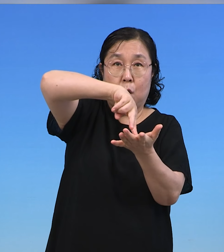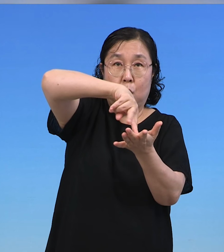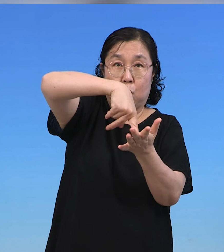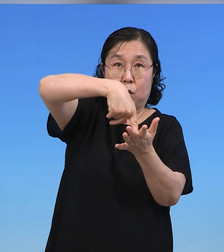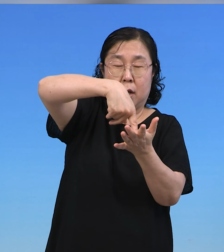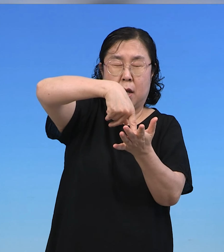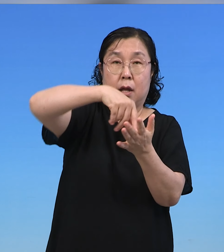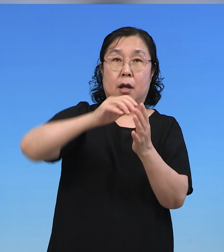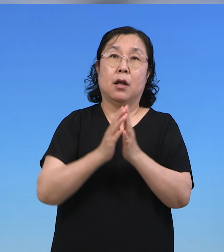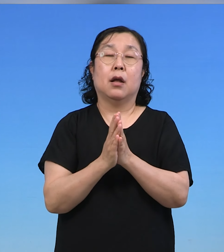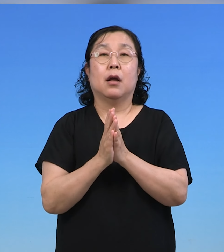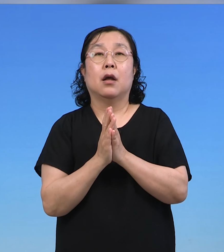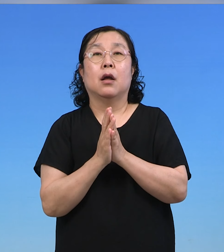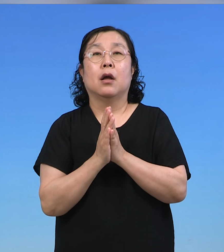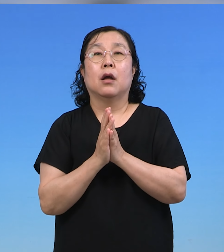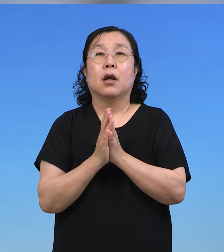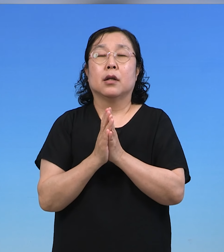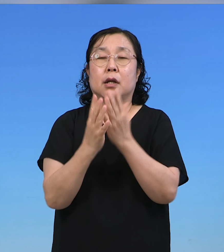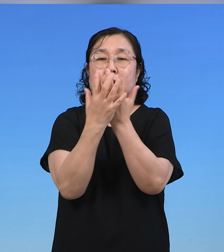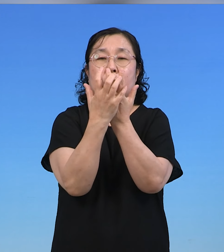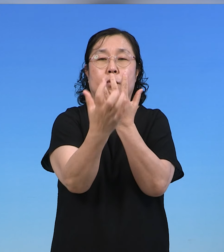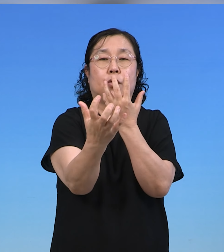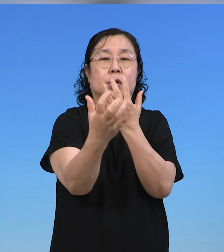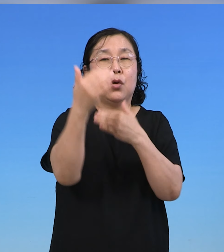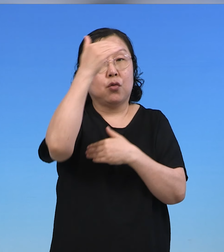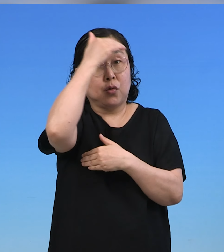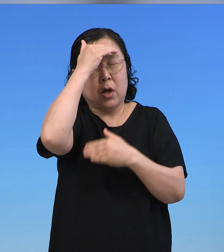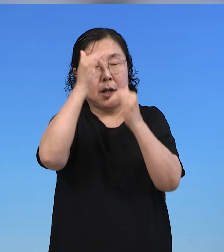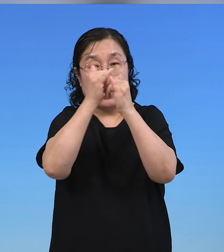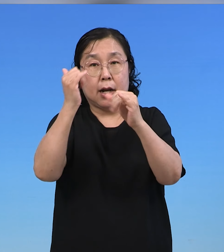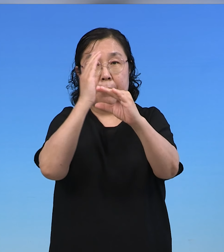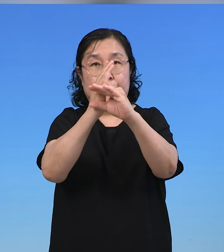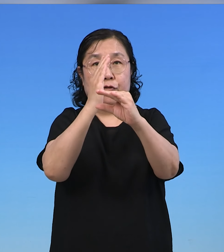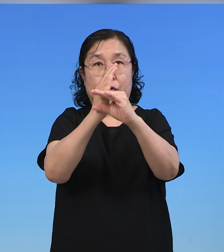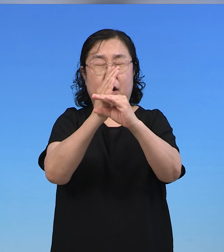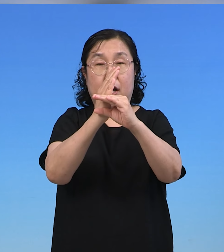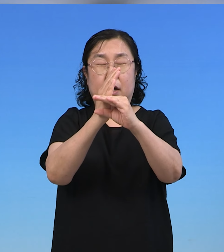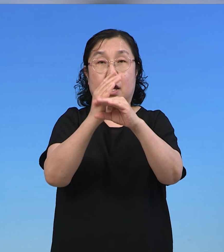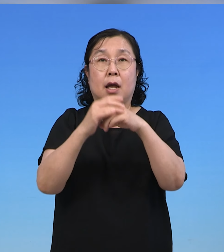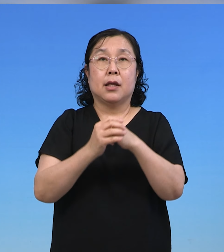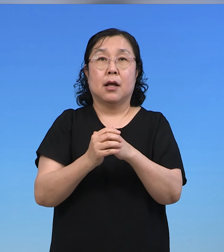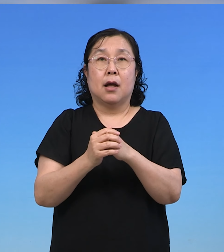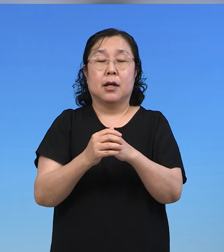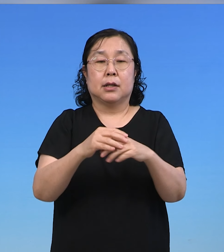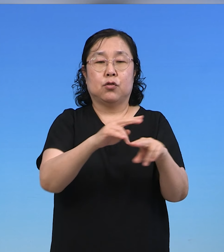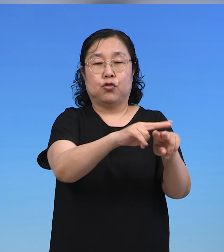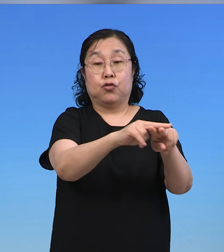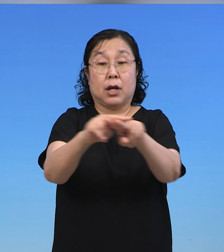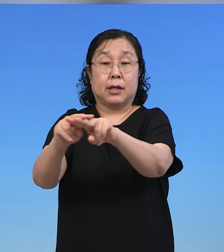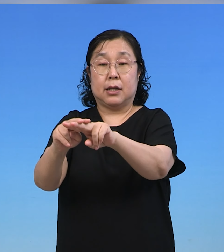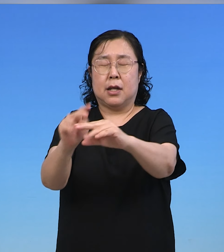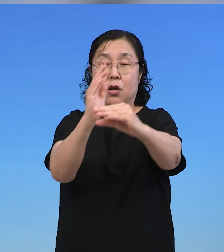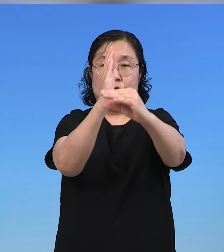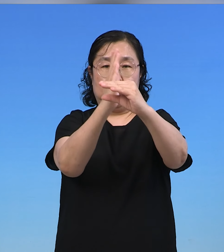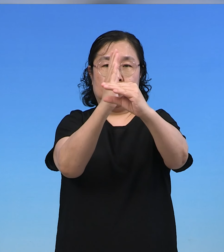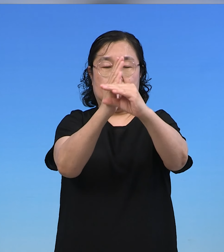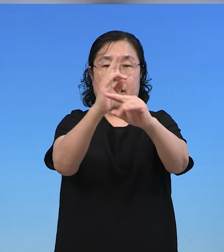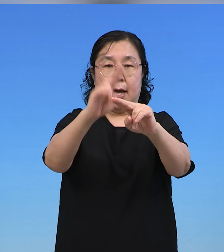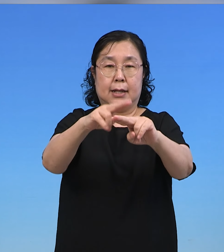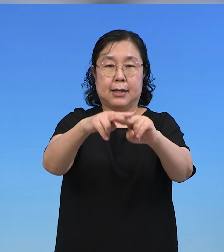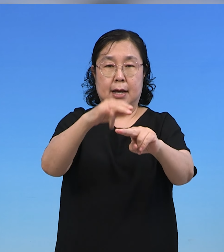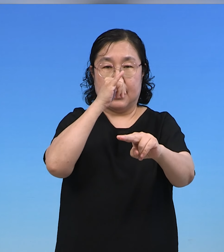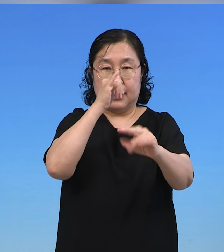관중들, 청중들 중에, 그 관중들 중에 제일 중간에 와 있는, 그 중심에